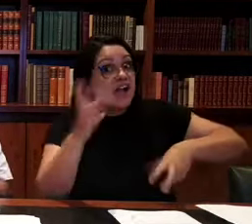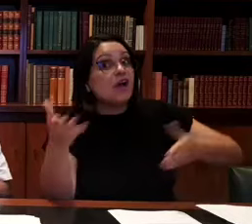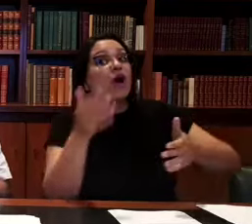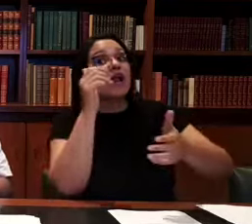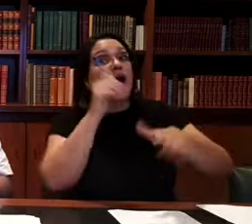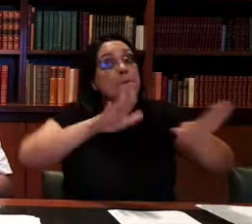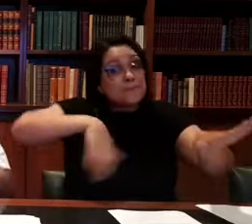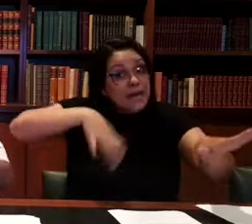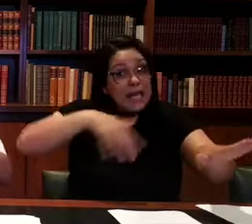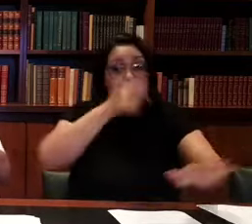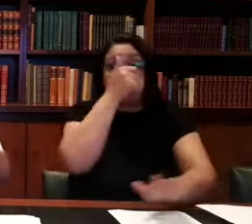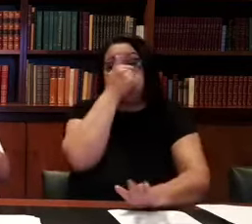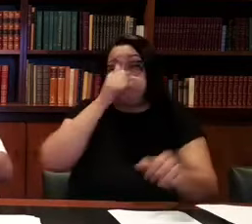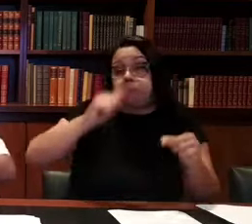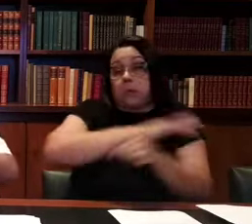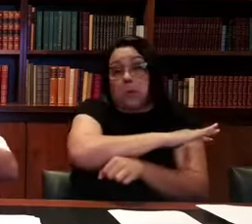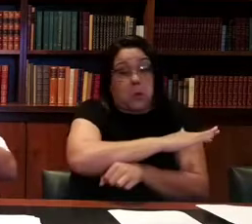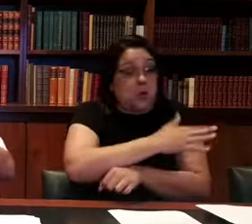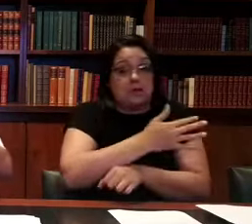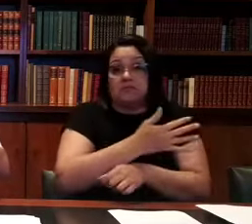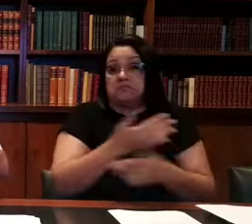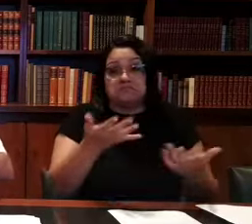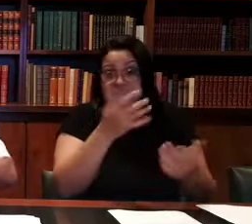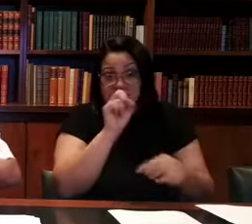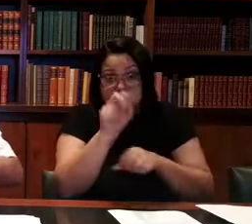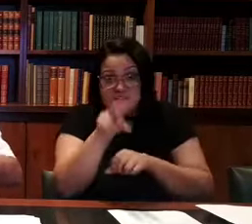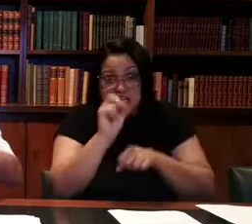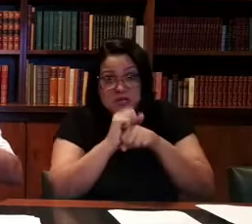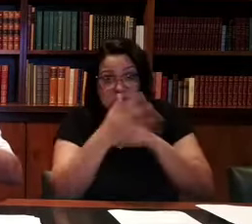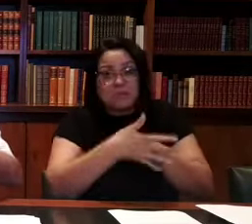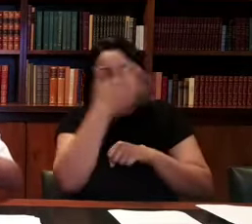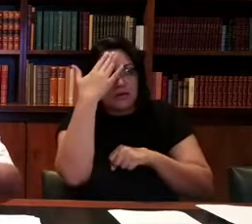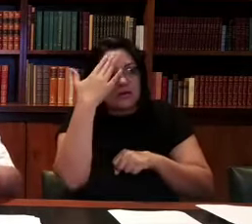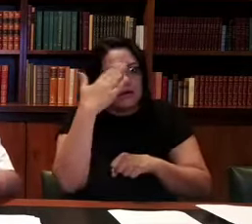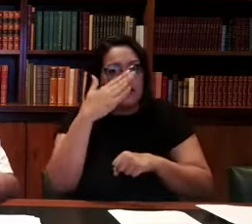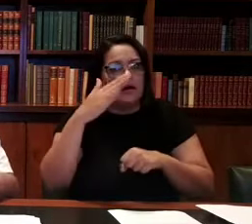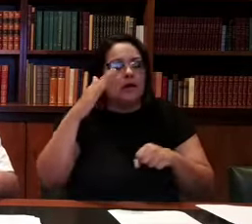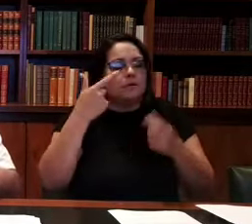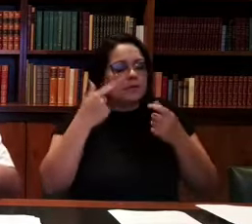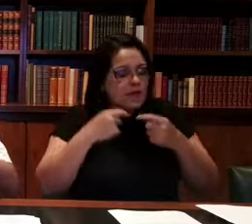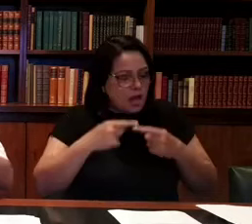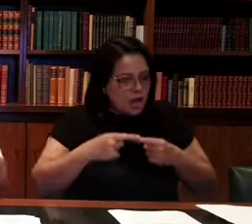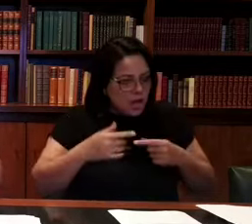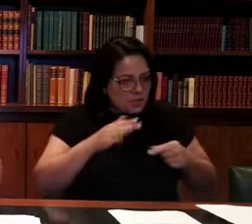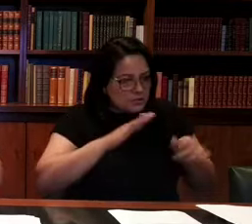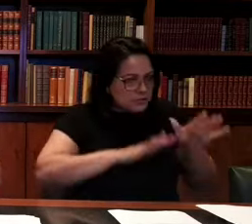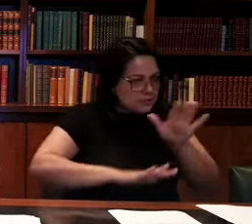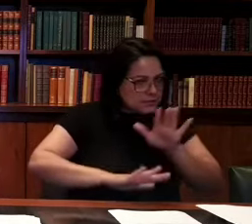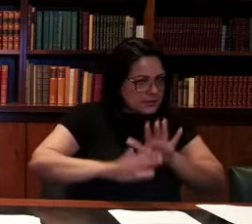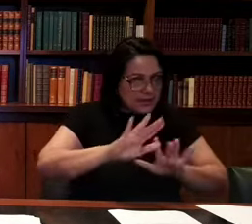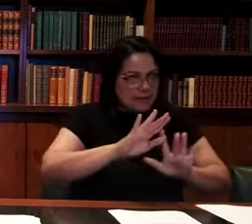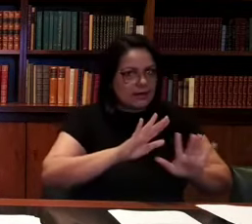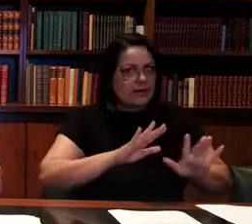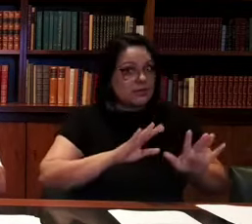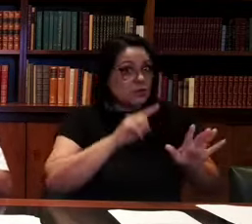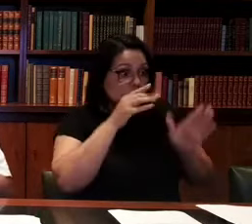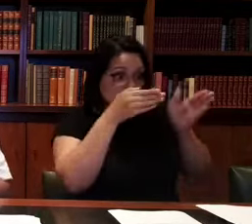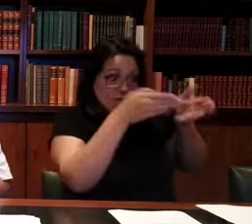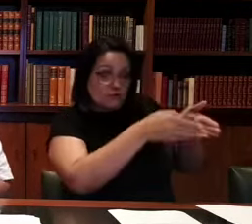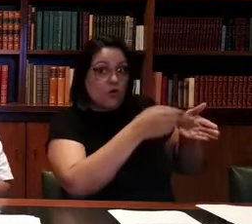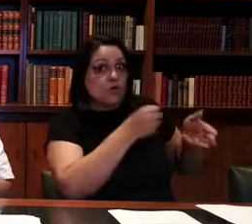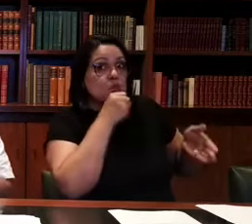final de semana de novo e a conversão do vírus é só vai entendendo devagar que devemos tomar cuidado mas em especial com as pessoas mais